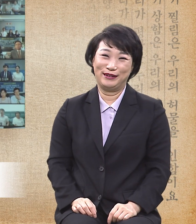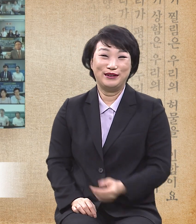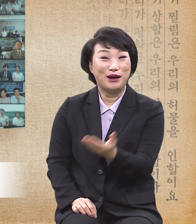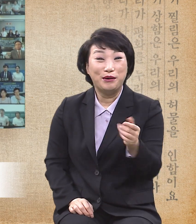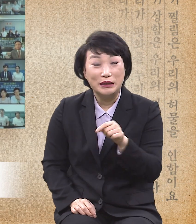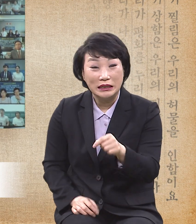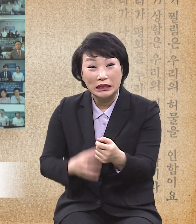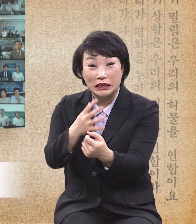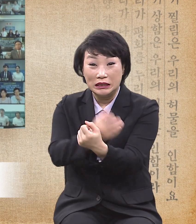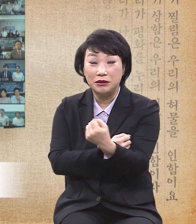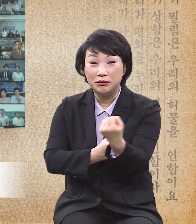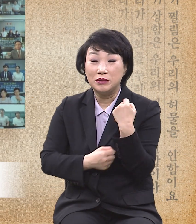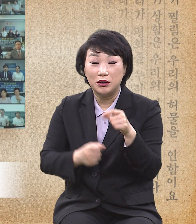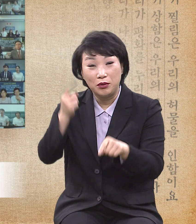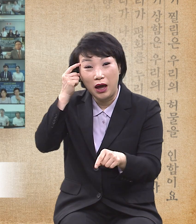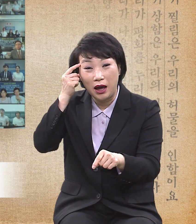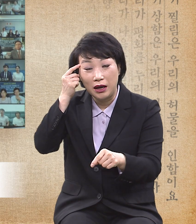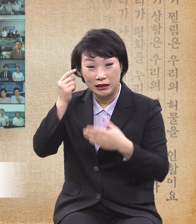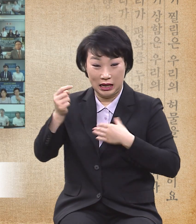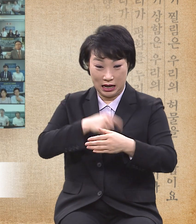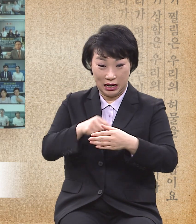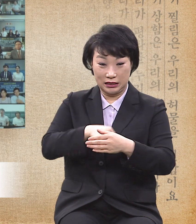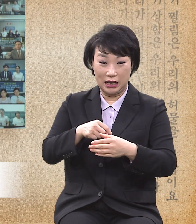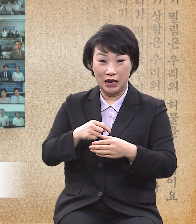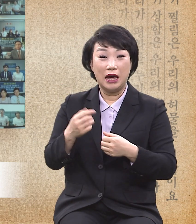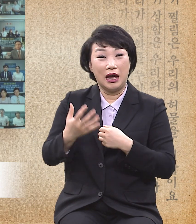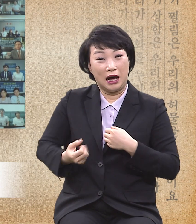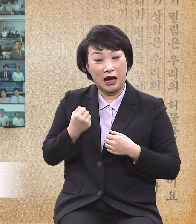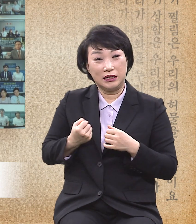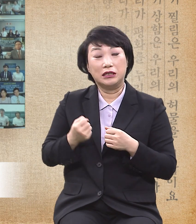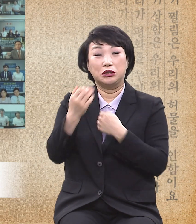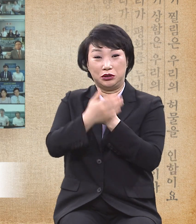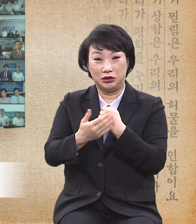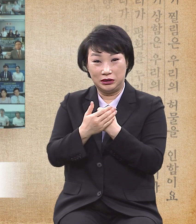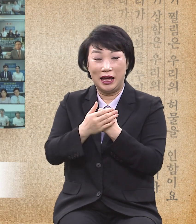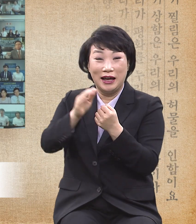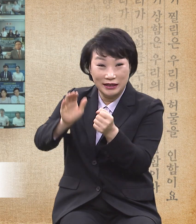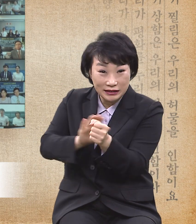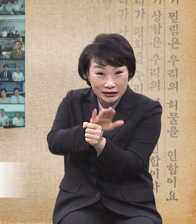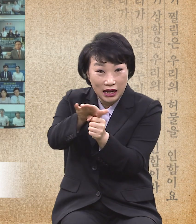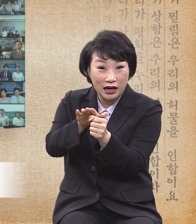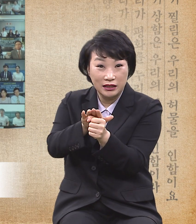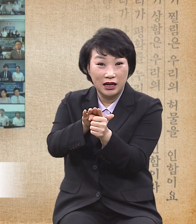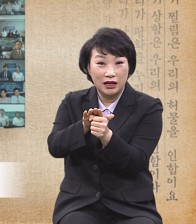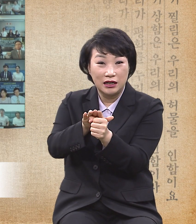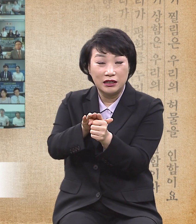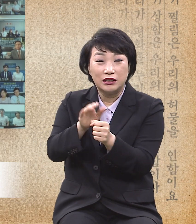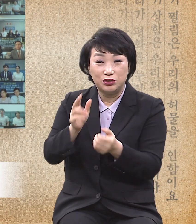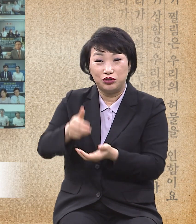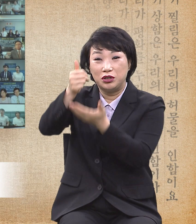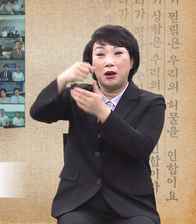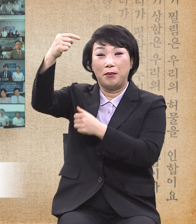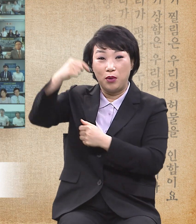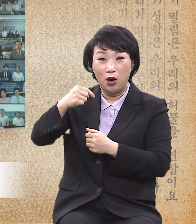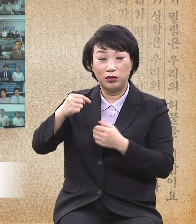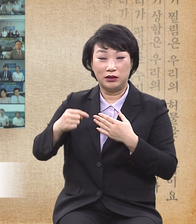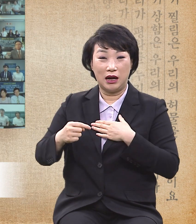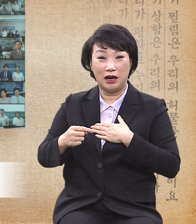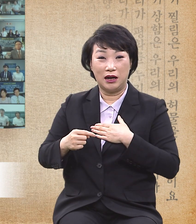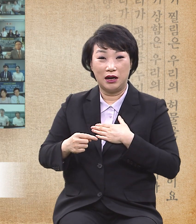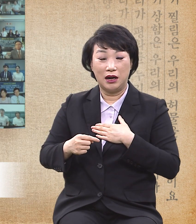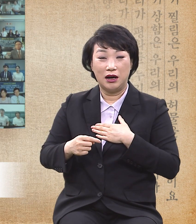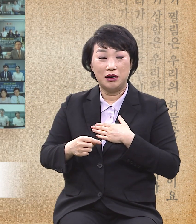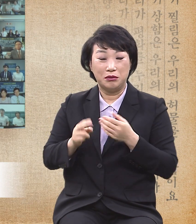이게 누구냐? 내 속에 들어있는 은혜, 사랑, 그의 명령을